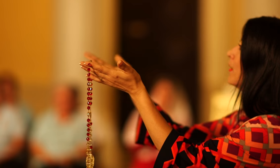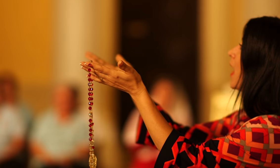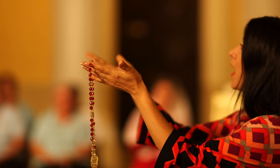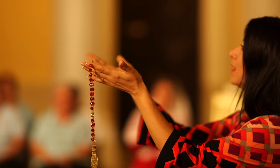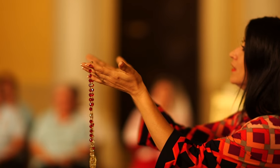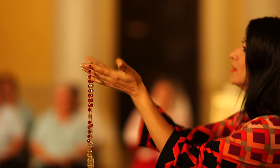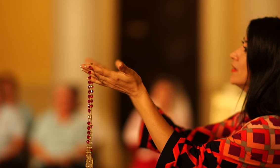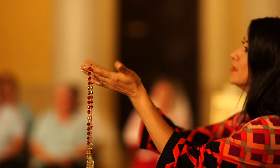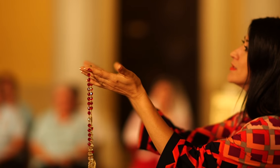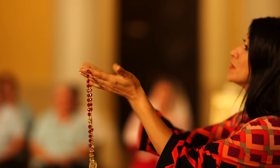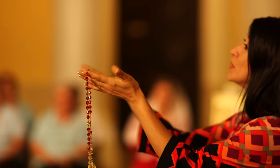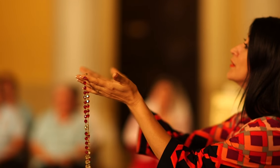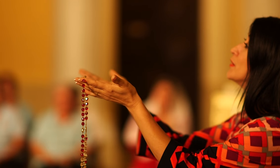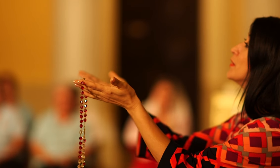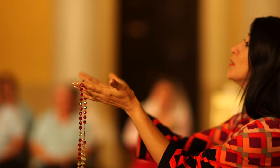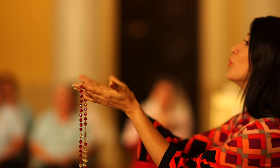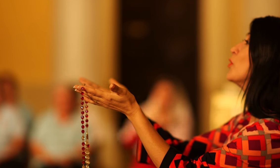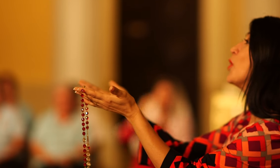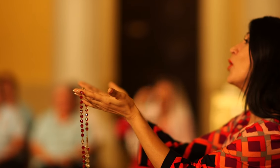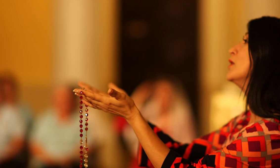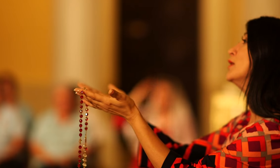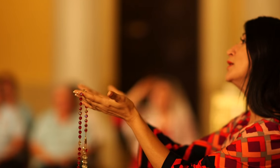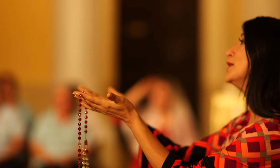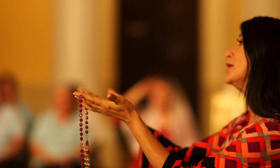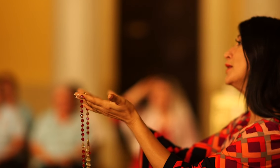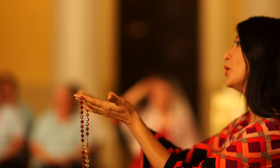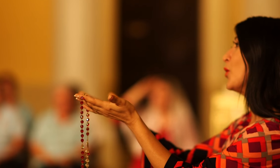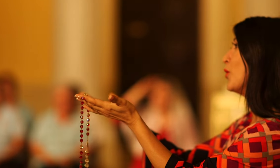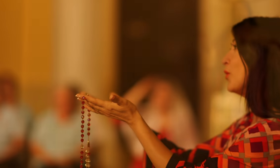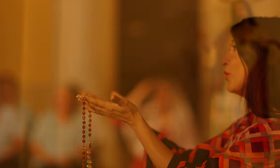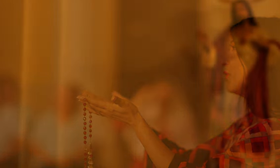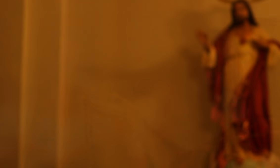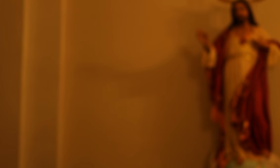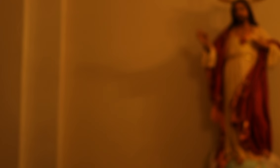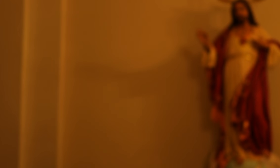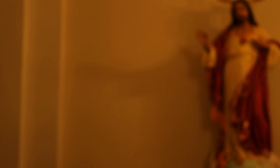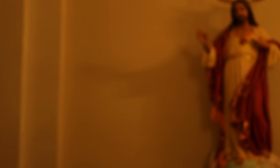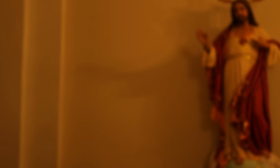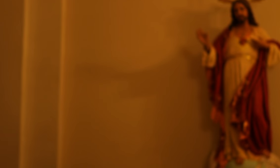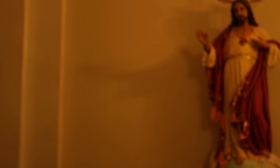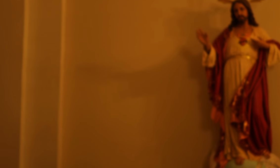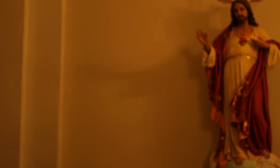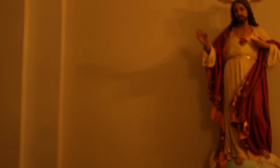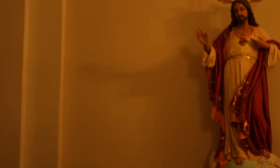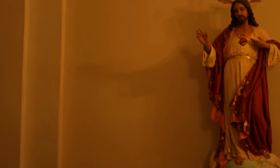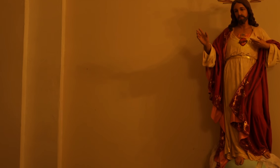dolorosa y